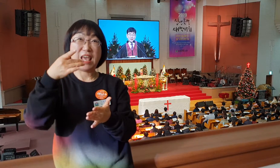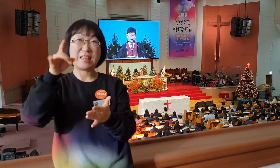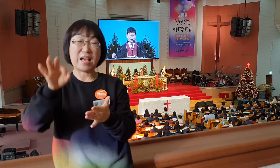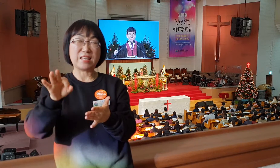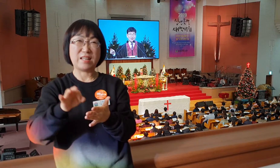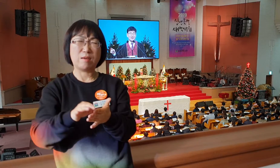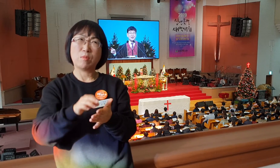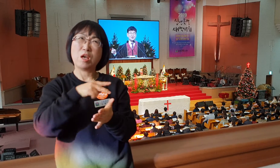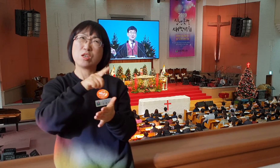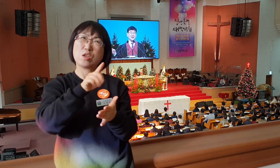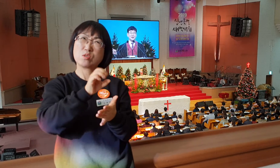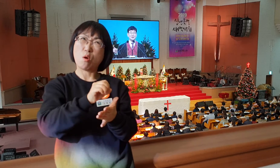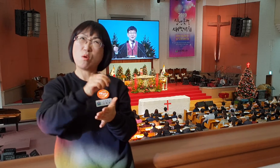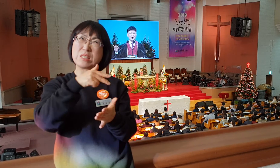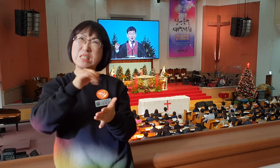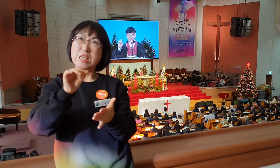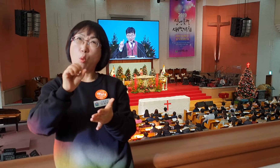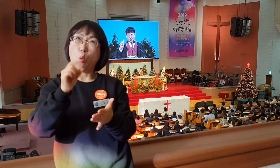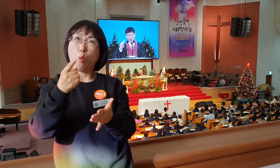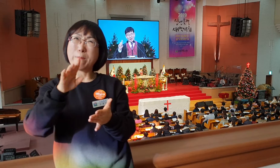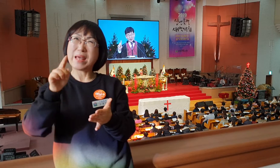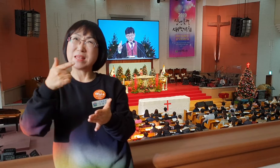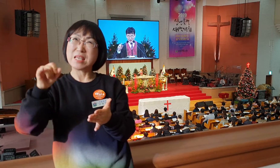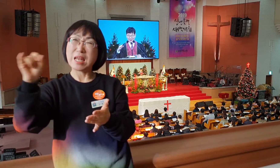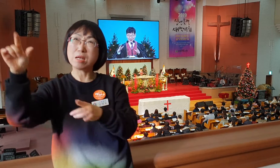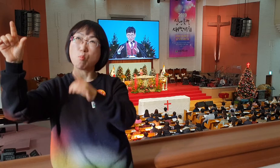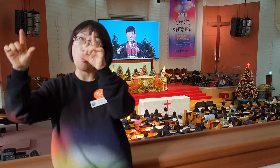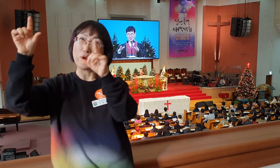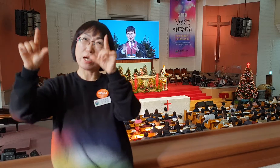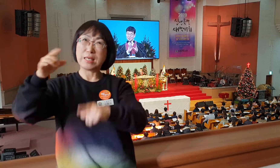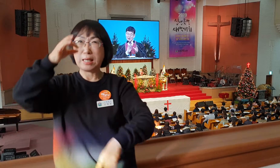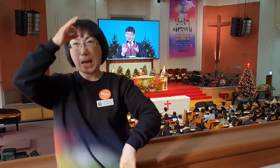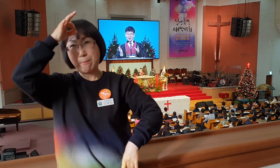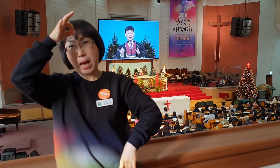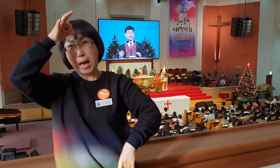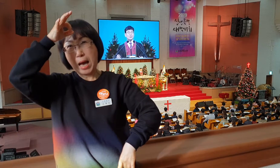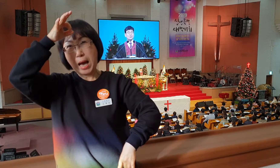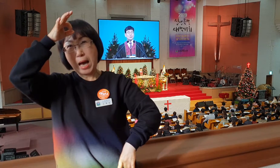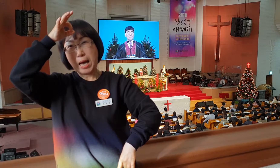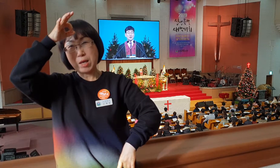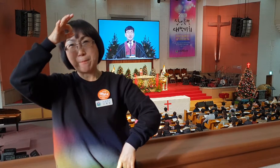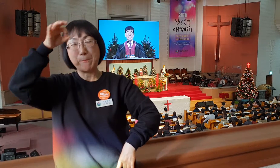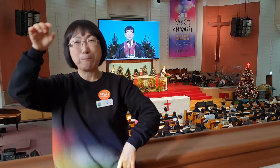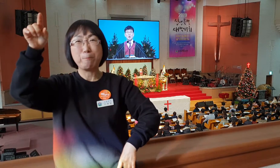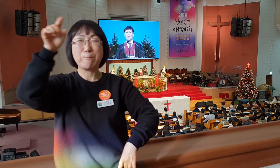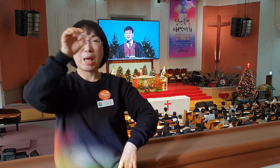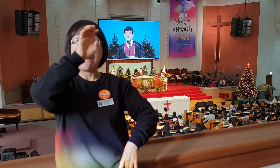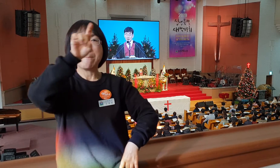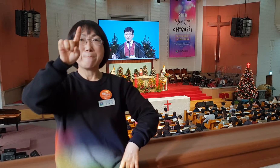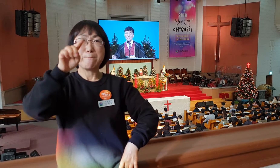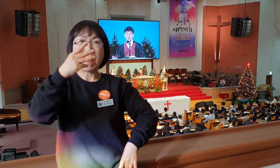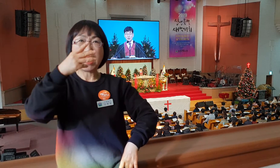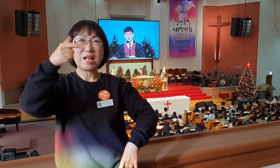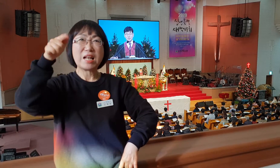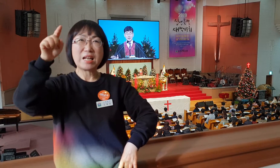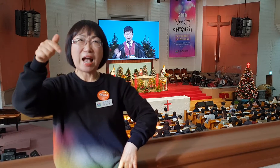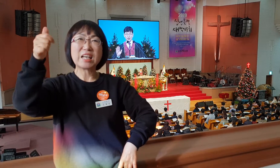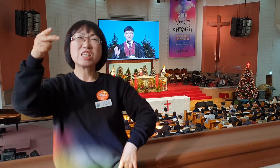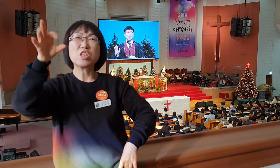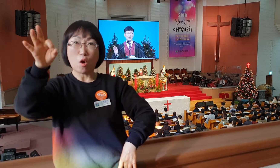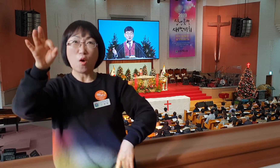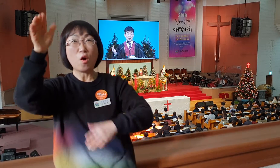조반니? 지오반니라는 성당이요. 거기 모양이 가만히 보시면 팔각형이에요. 이탈리아에 있는 꽤 많은 세례당 건물들이